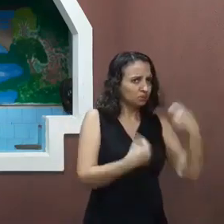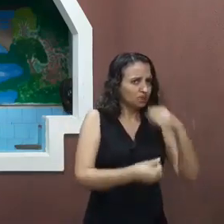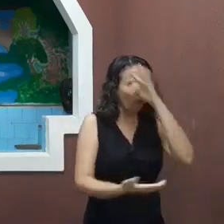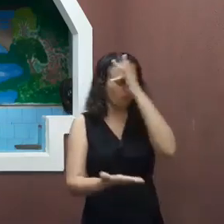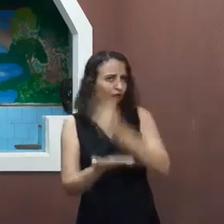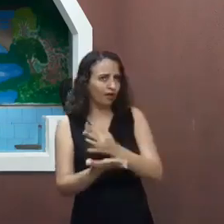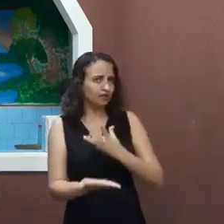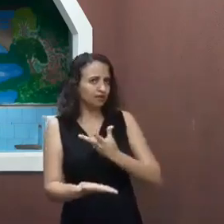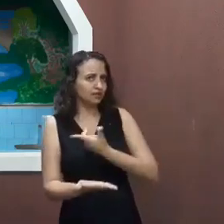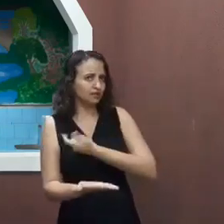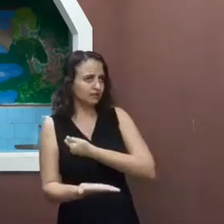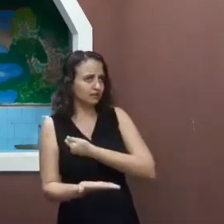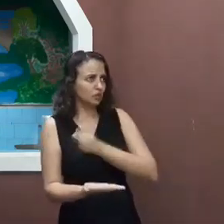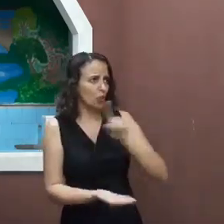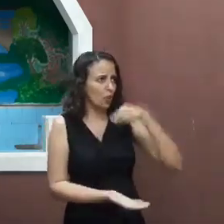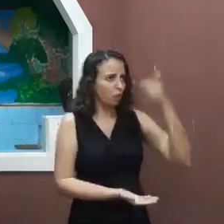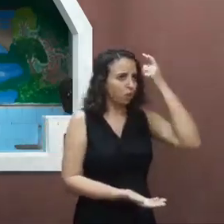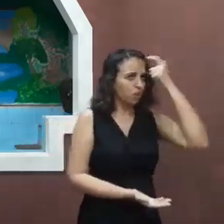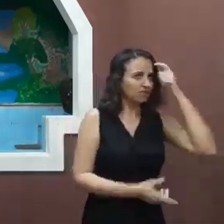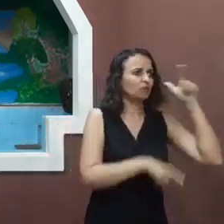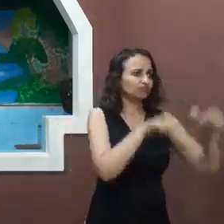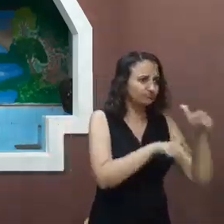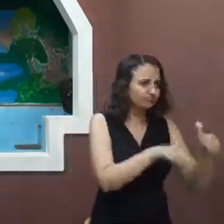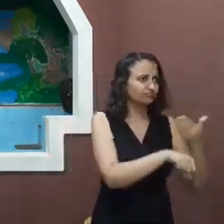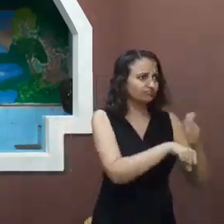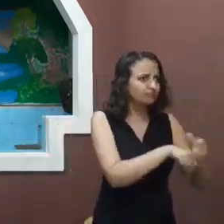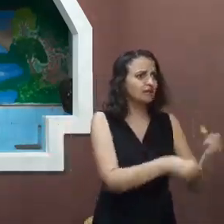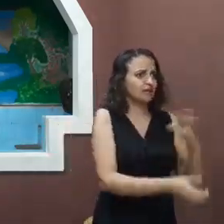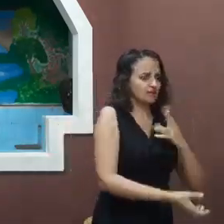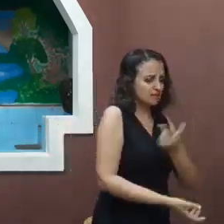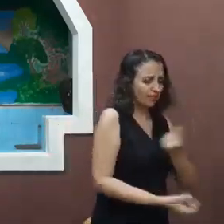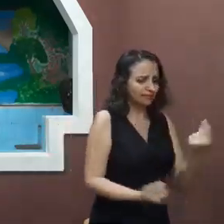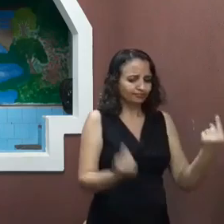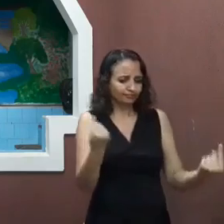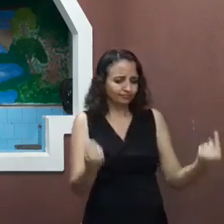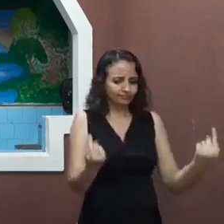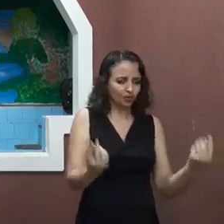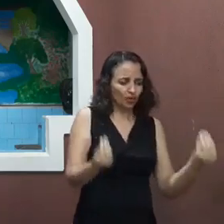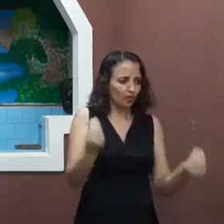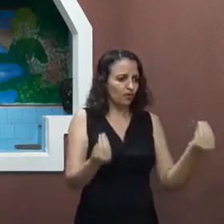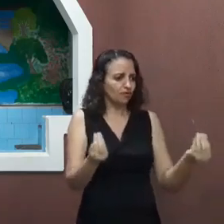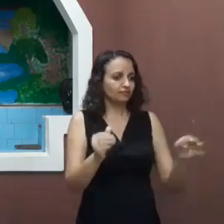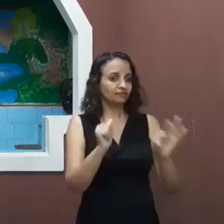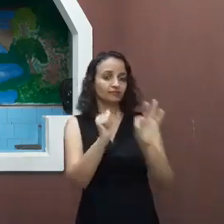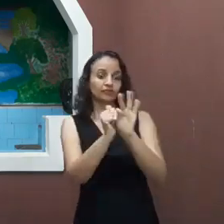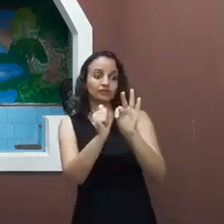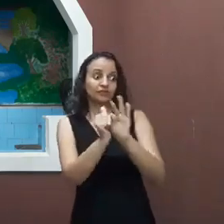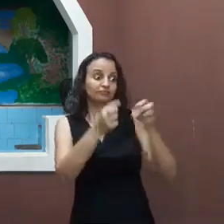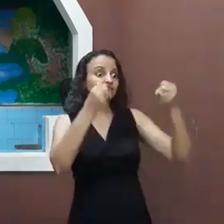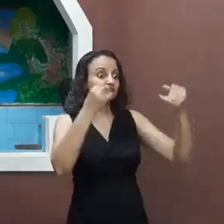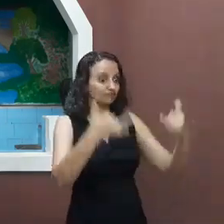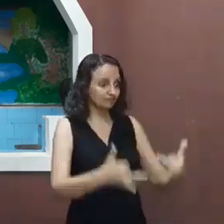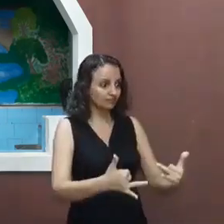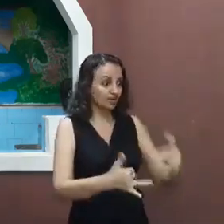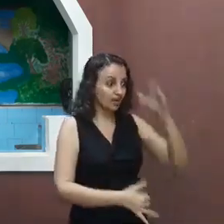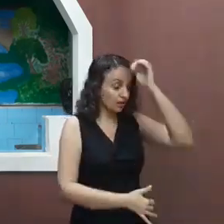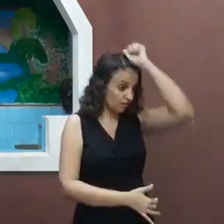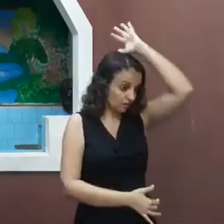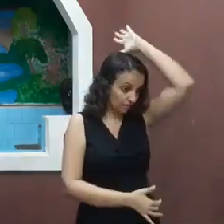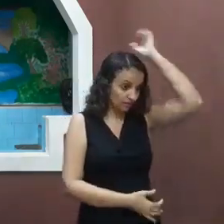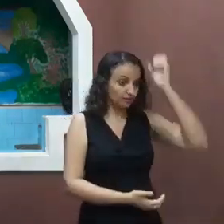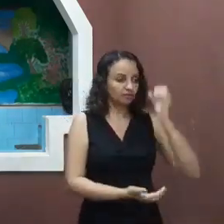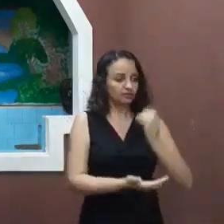salvo, e nós vamos entender o que Tiago coloca muito bem esclarecido nesse texto. Lá em Romanos 3, 28